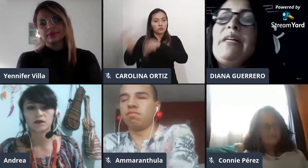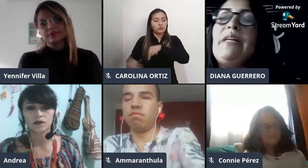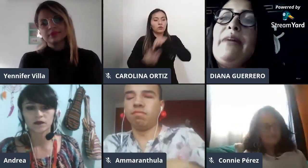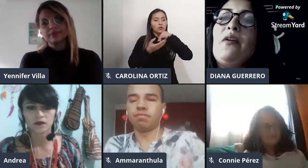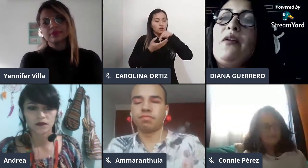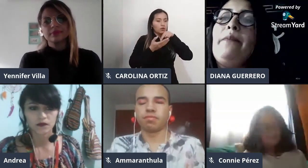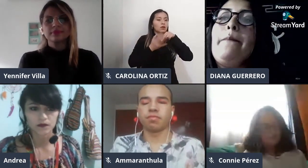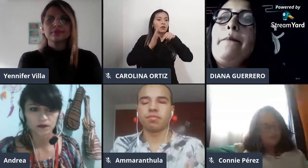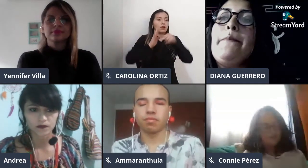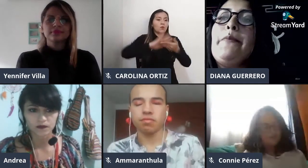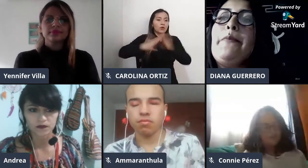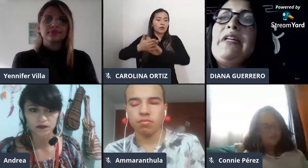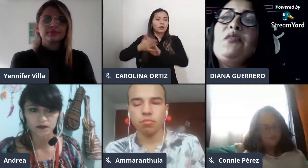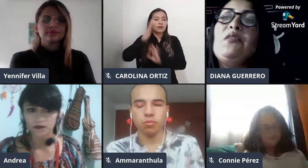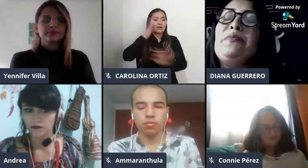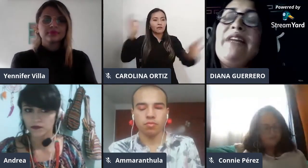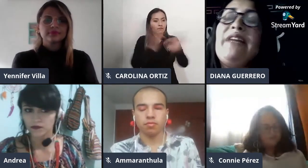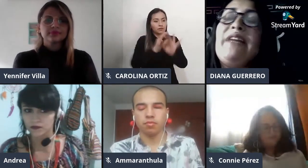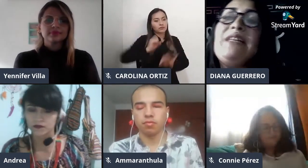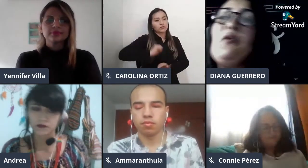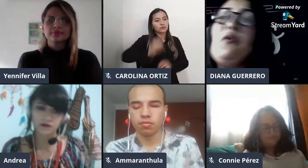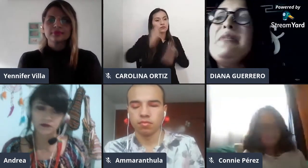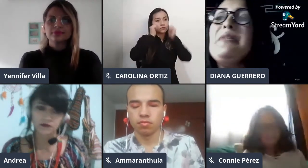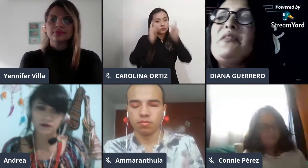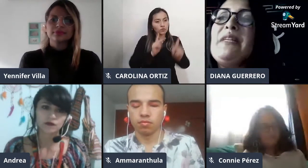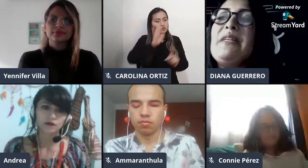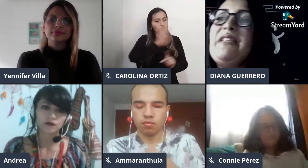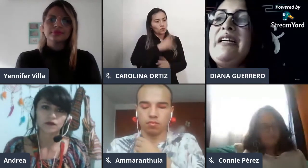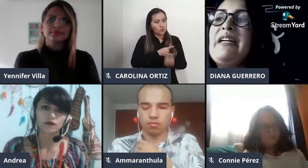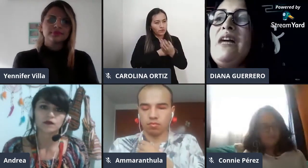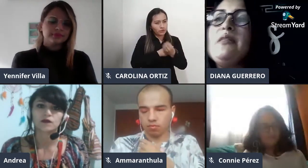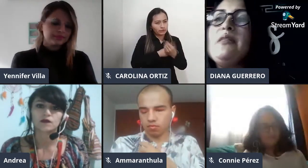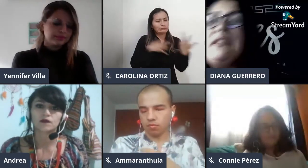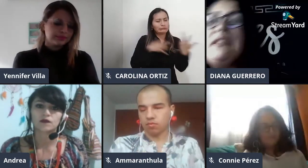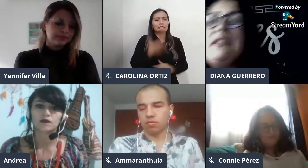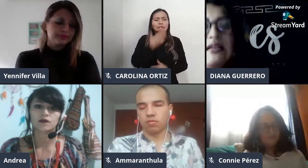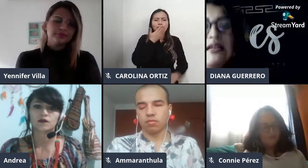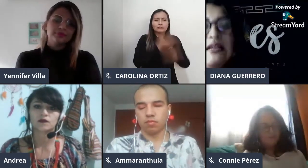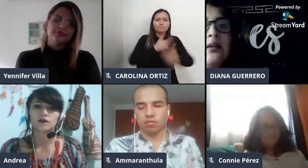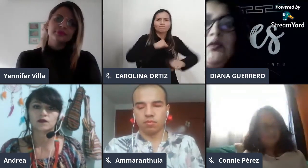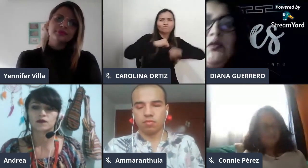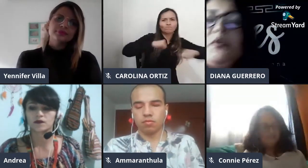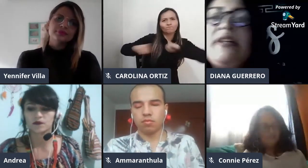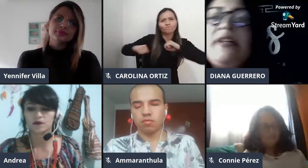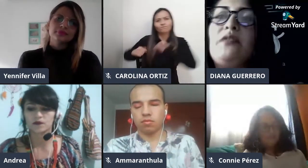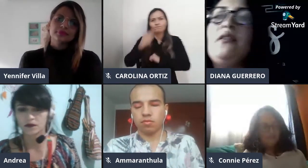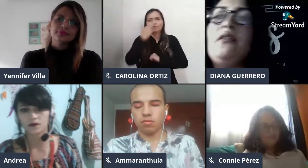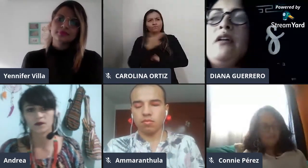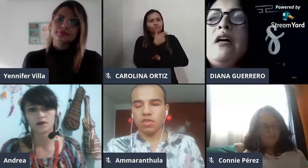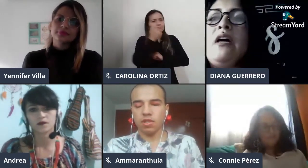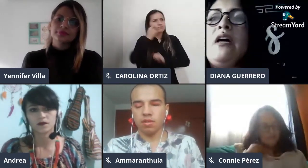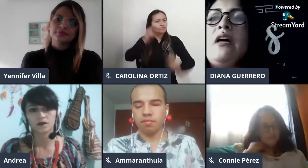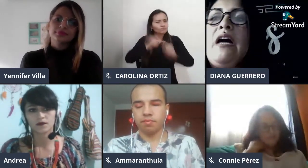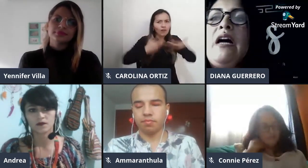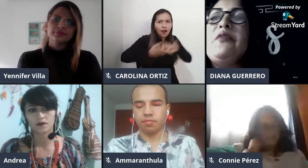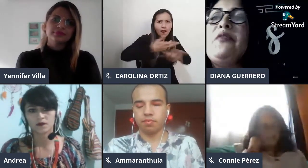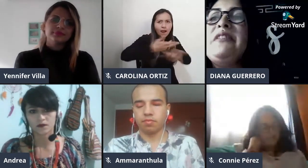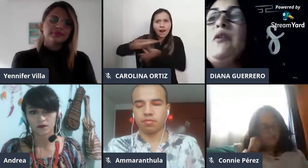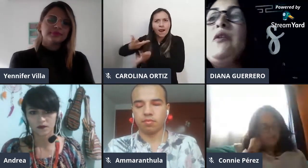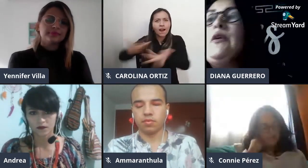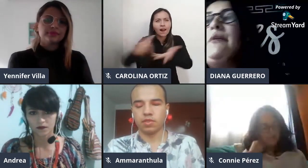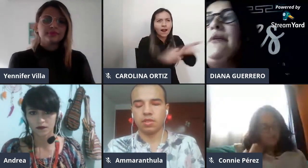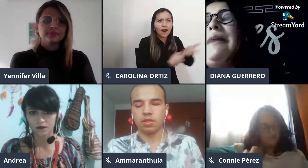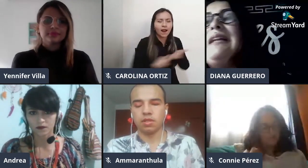de la Pedagógica, por el entusiasmo, compromiso para llevar a cabo estas jornadas de diálogos comunitarios. A los